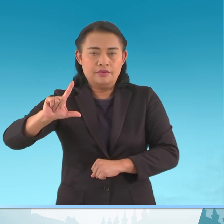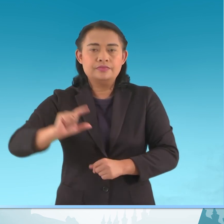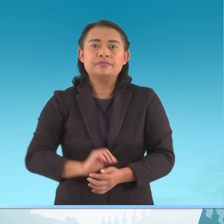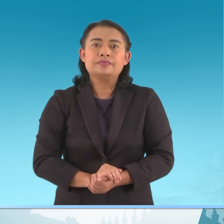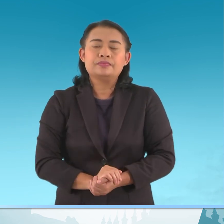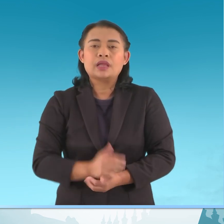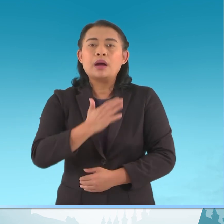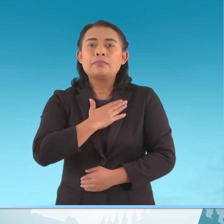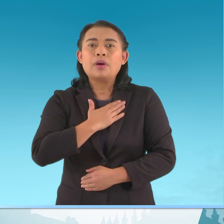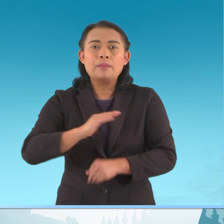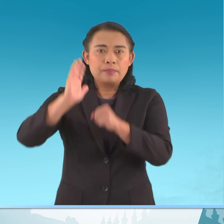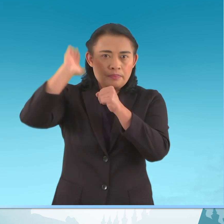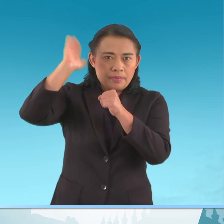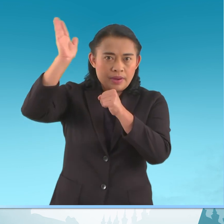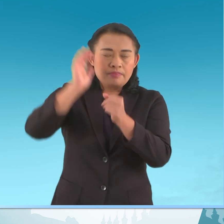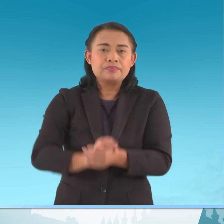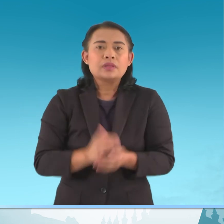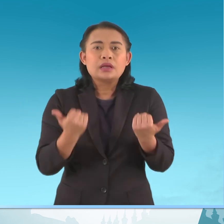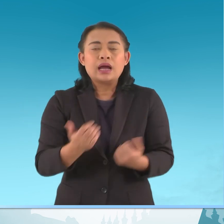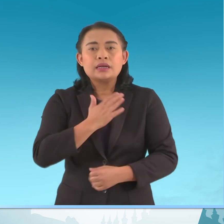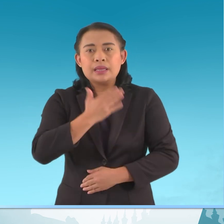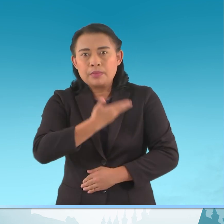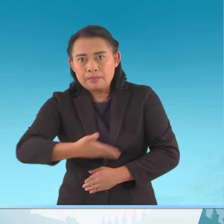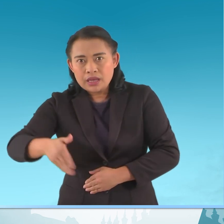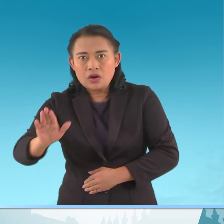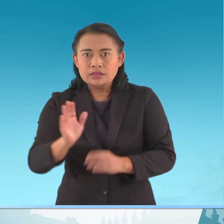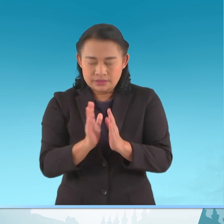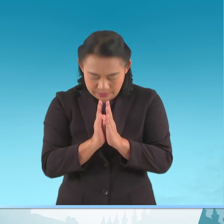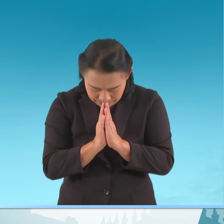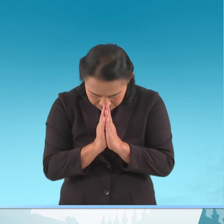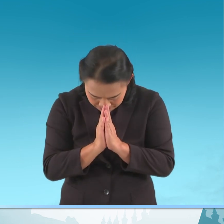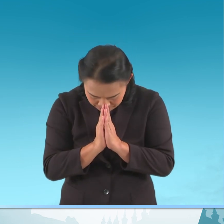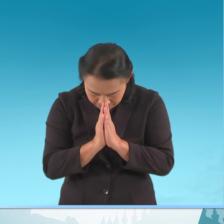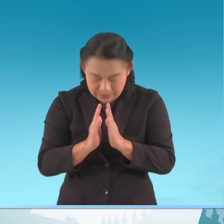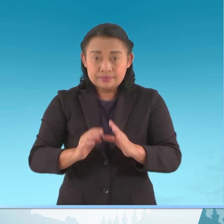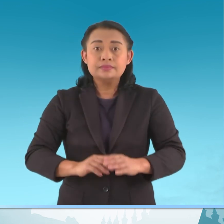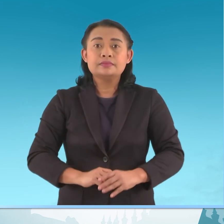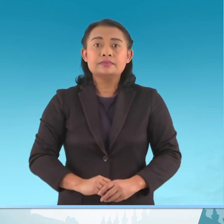in the rainกับผมตูนวัดนะครับทั้งนี้ลาไปก่อนสวัสดีครับอ่า